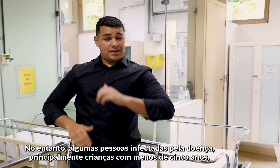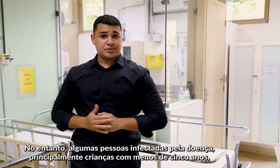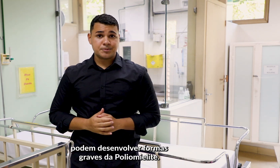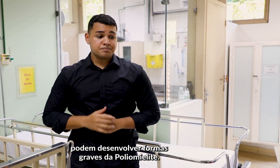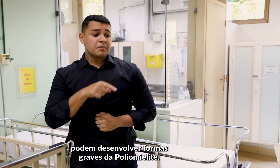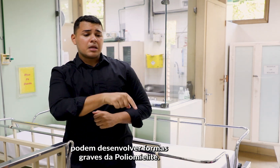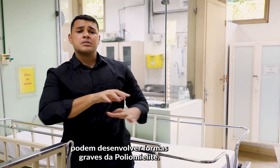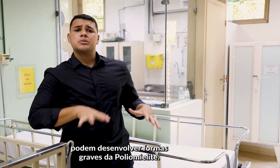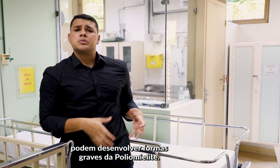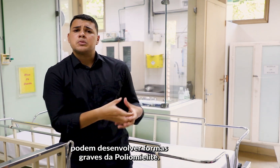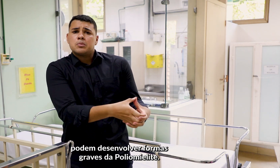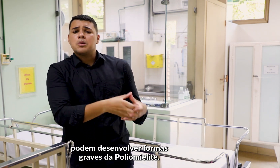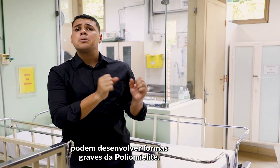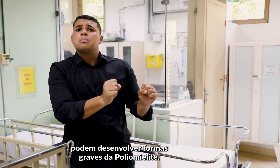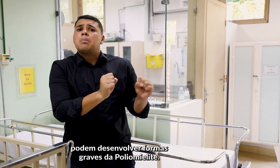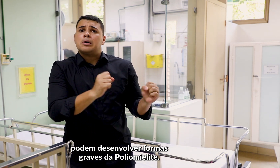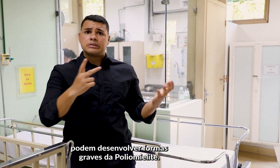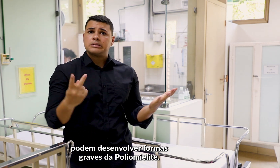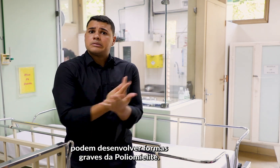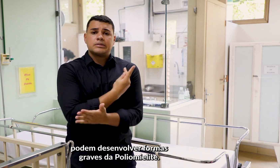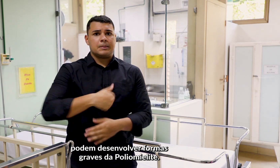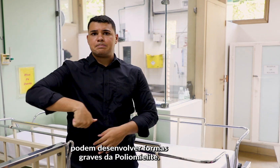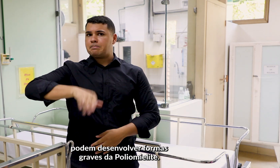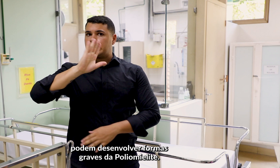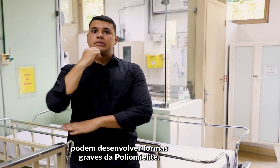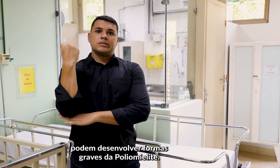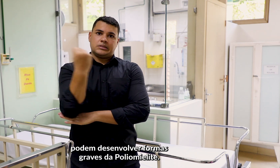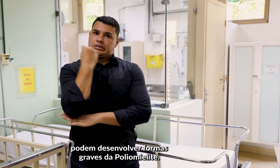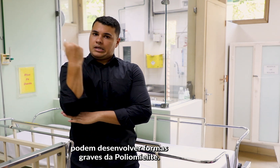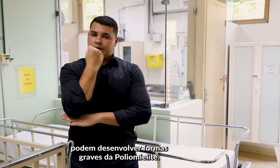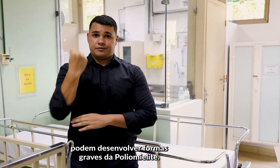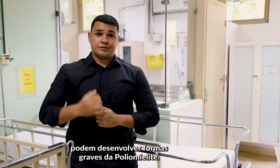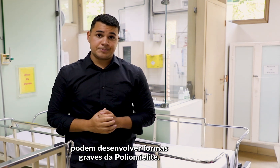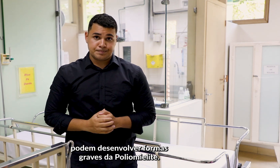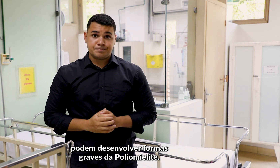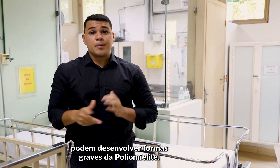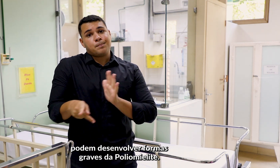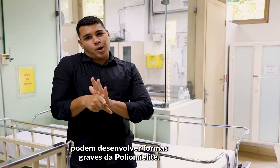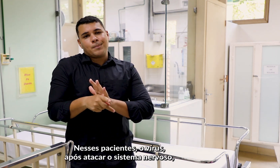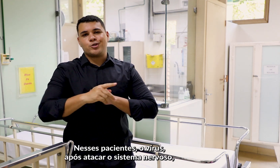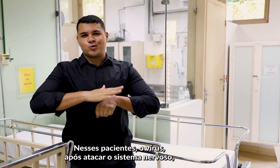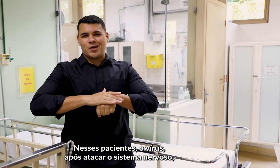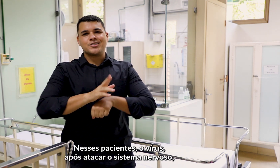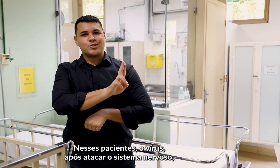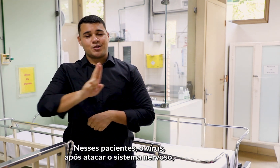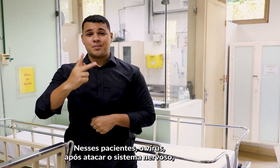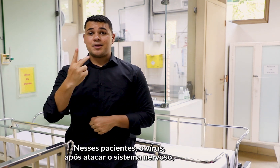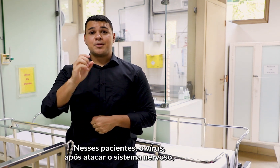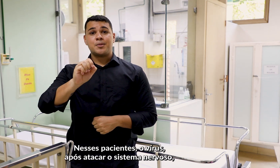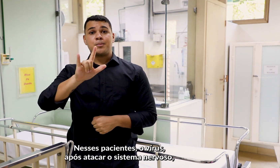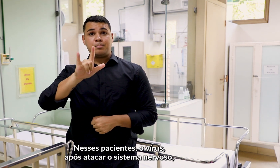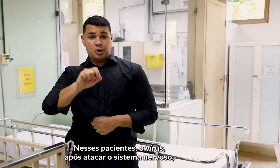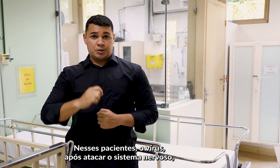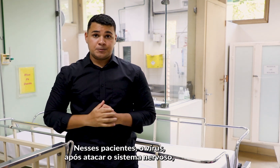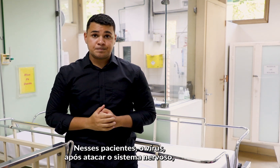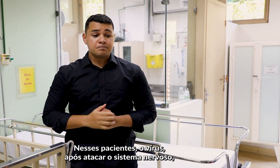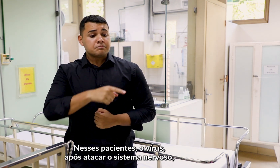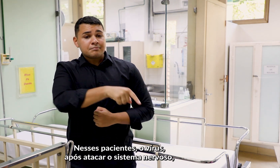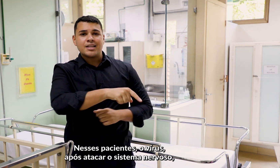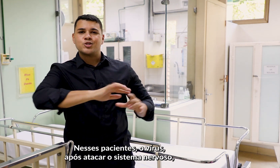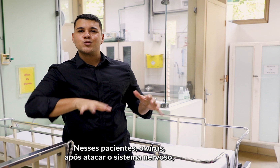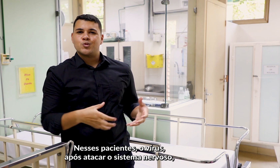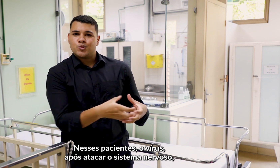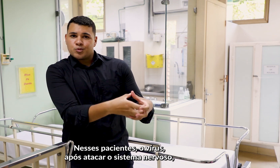anos, podem desenvolver formas graves da poliomielite. Nesses pacientes, o